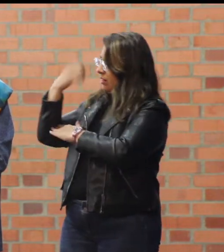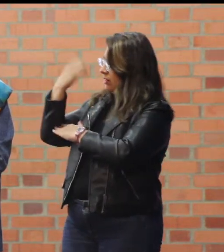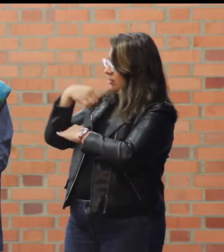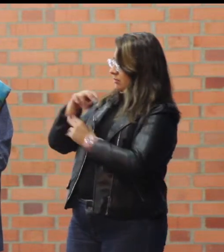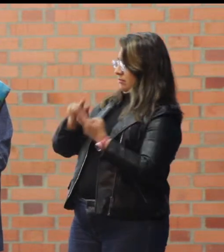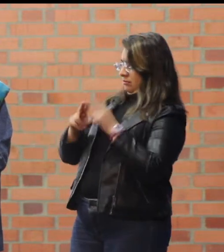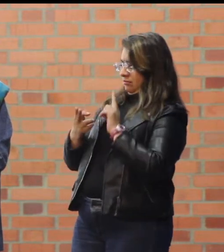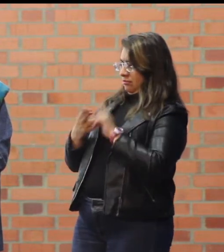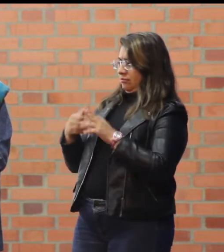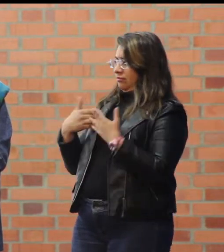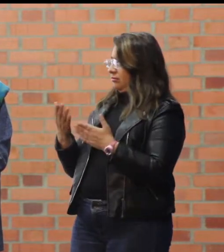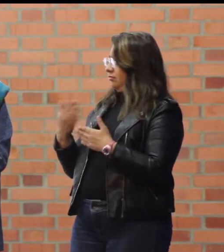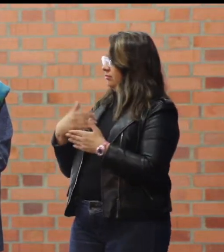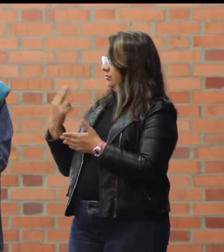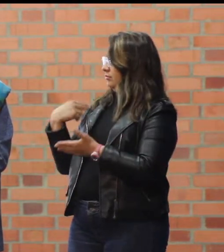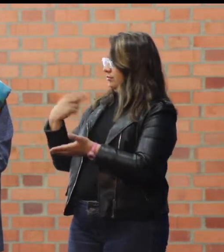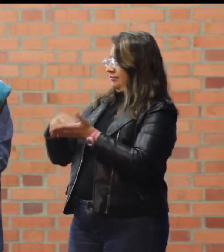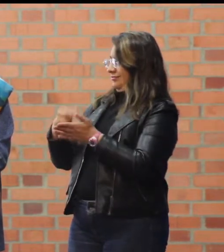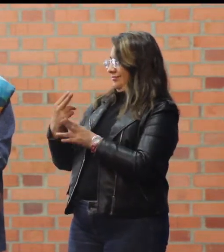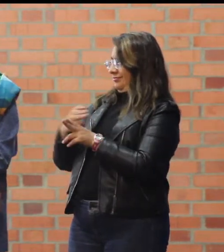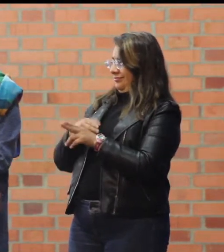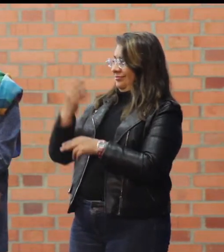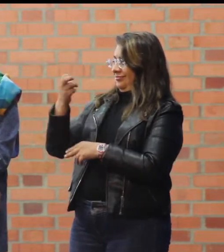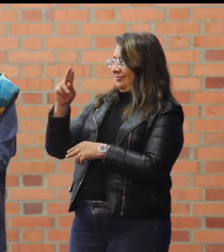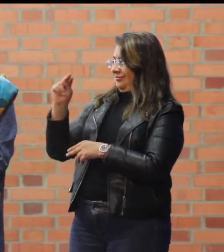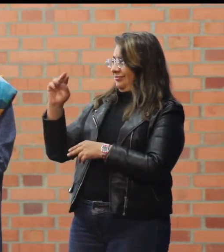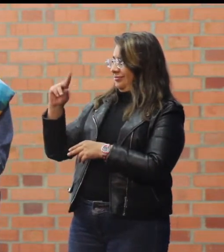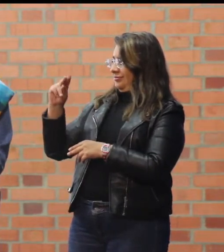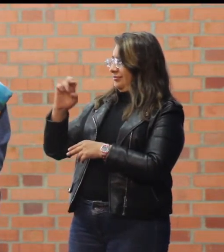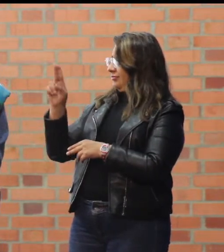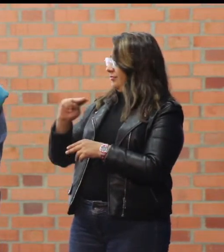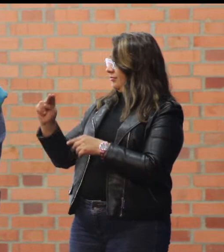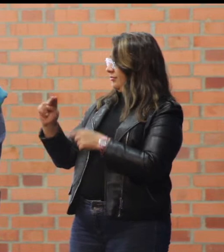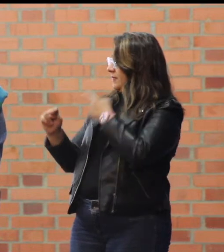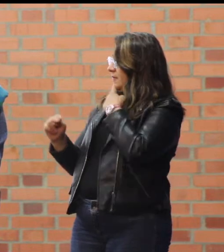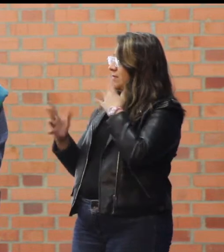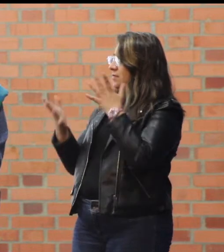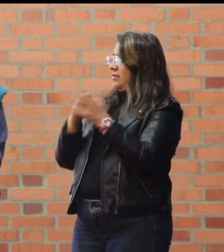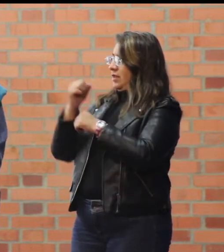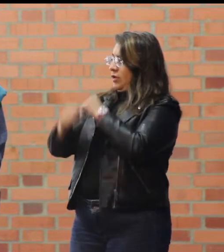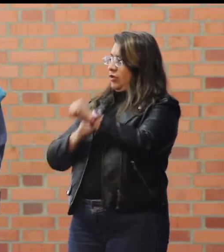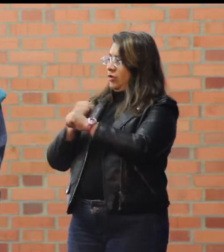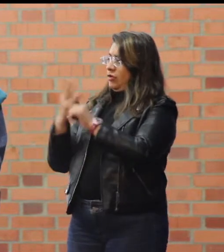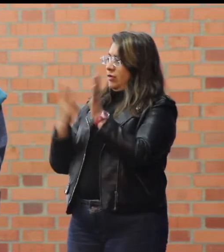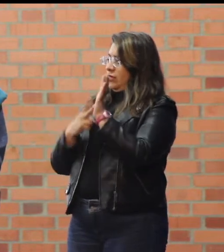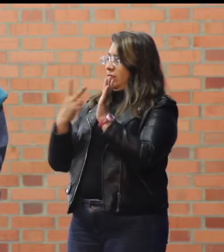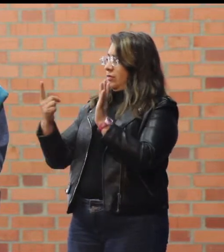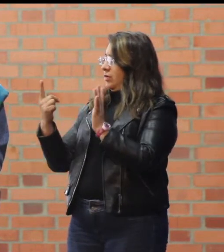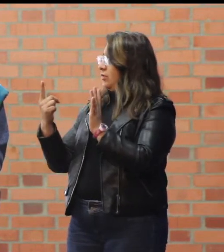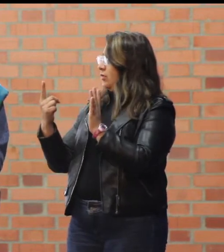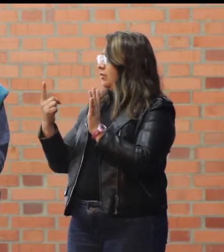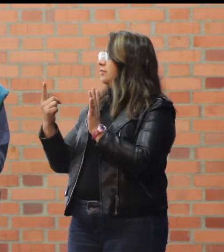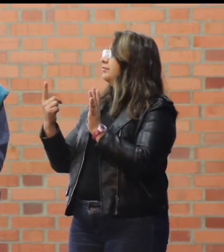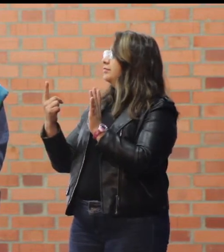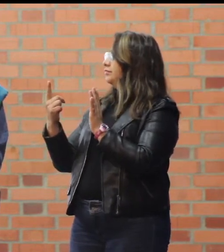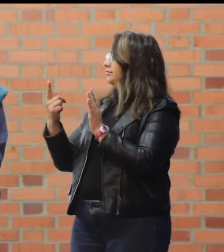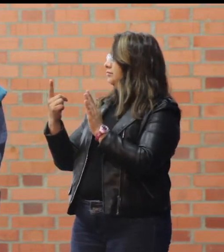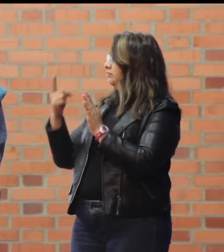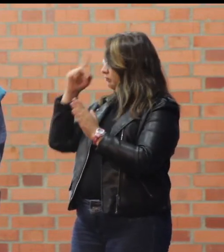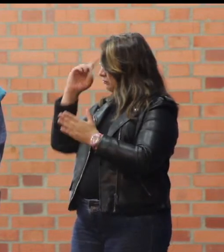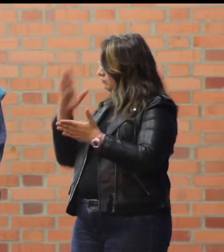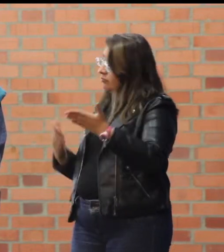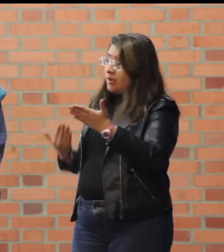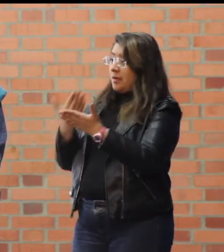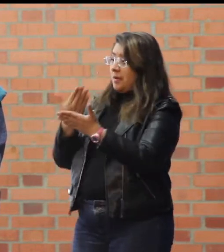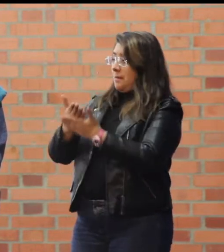Franklin Hill Hernández en la presentación finalmente en 2021 les herejes el nuevo podcast